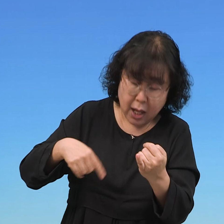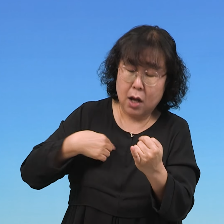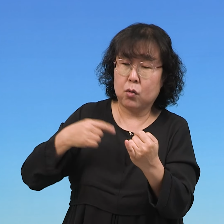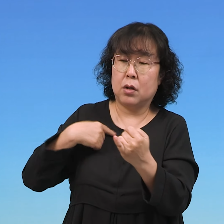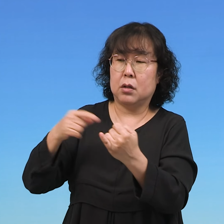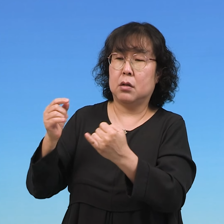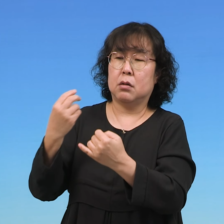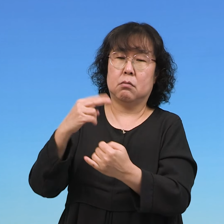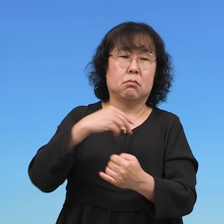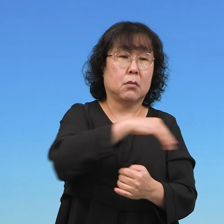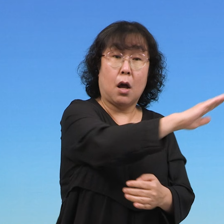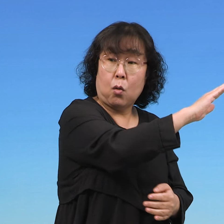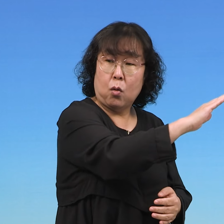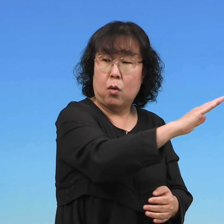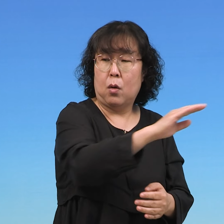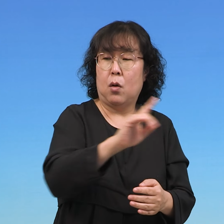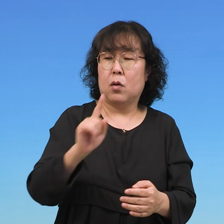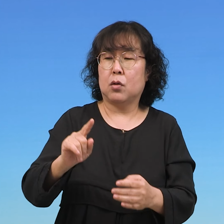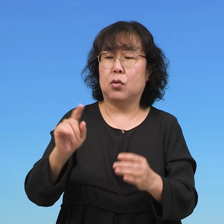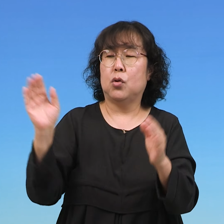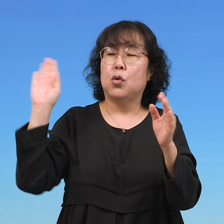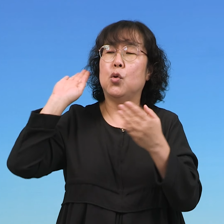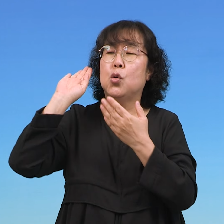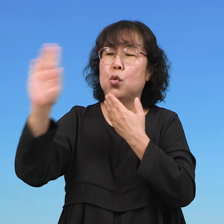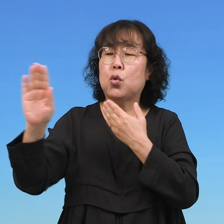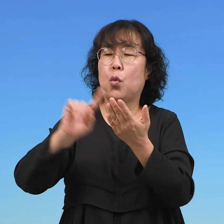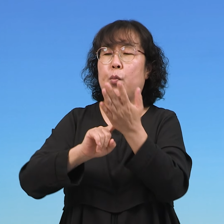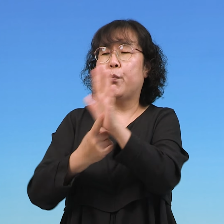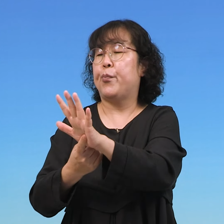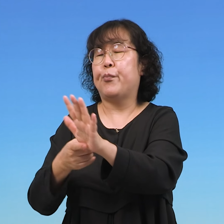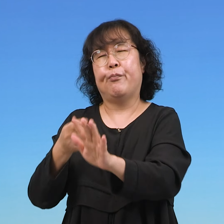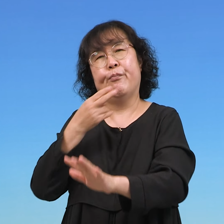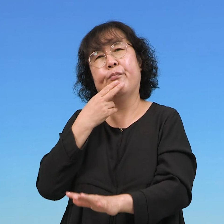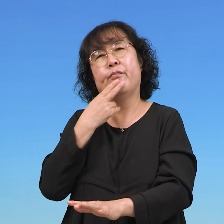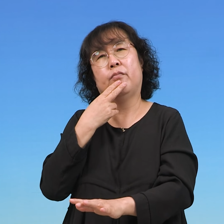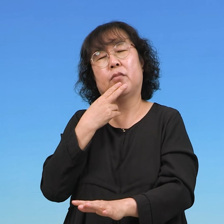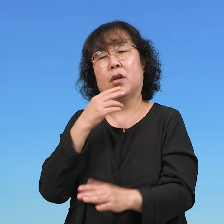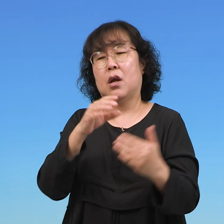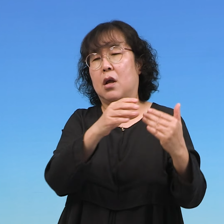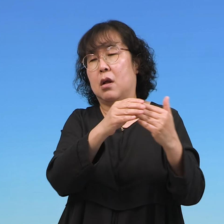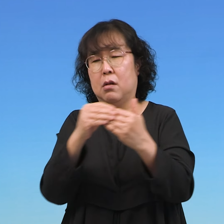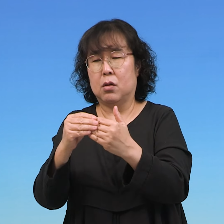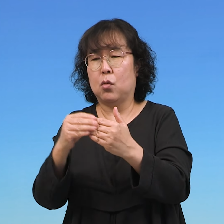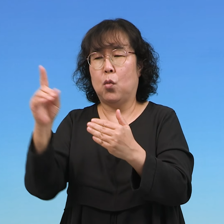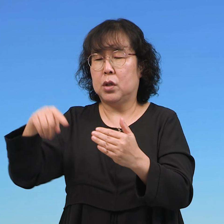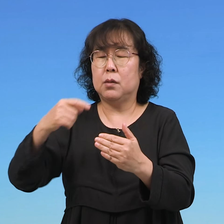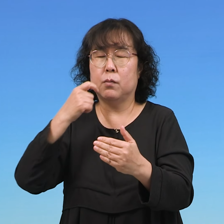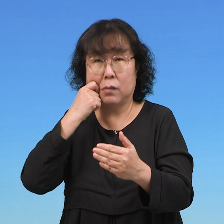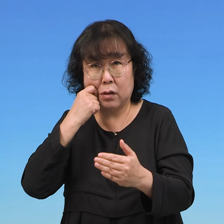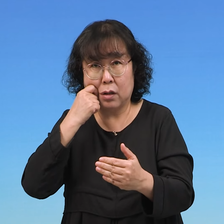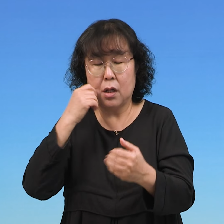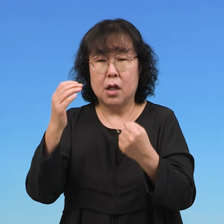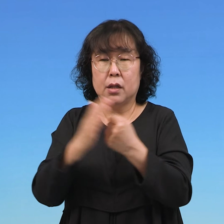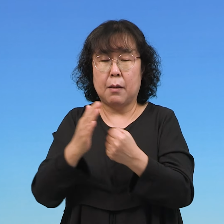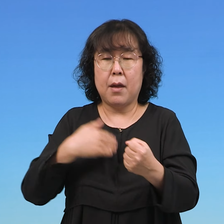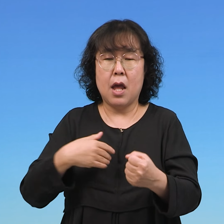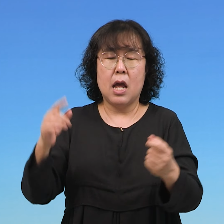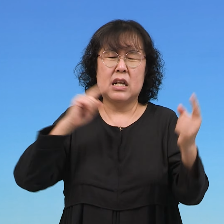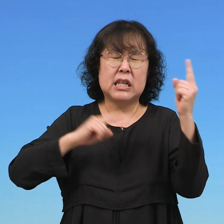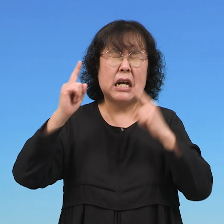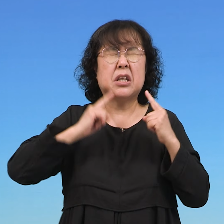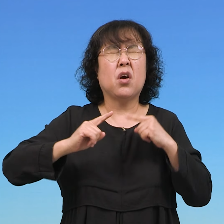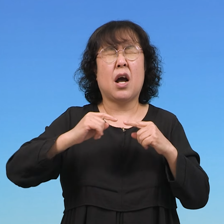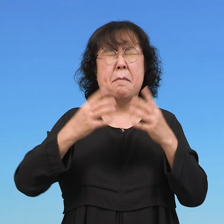안 나타나셨어요. 이게 얼마나 그 어린 아들에게 상처가 됐는지, 이분에게 어떤 이제